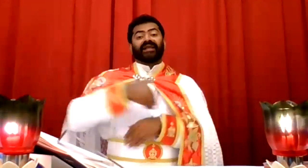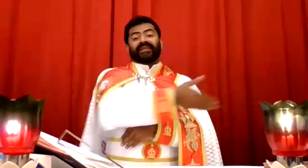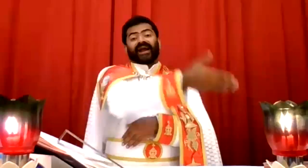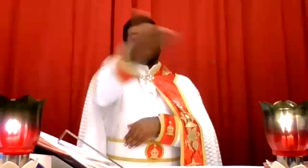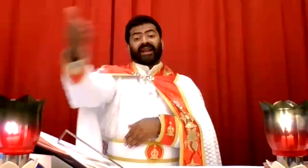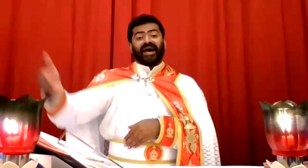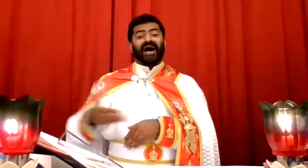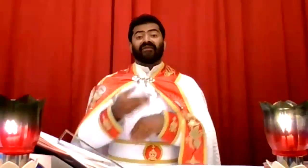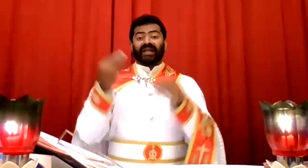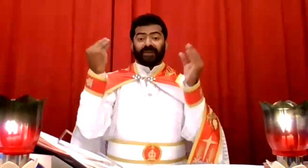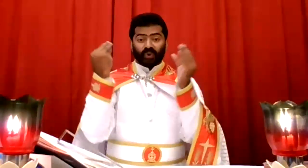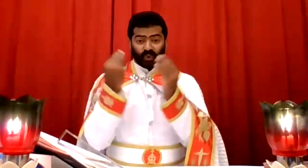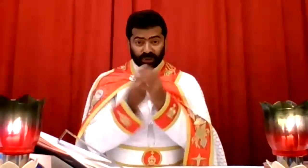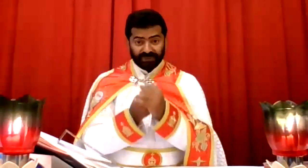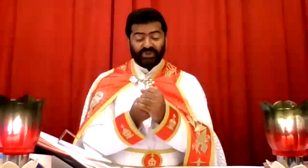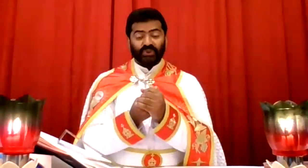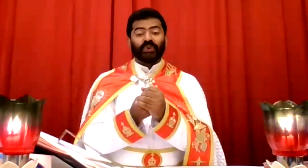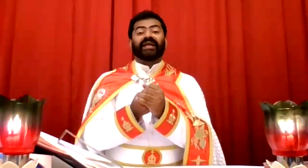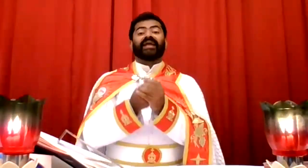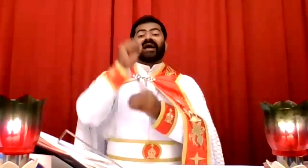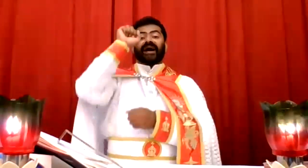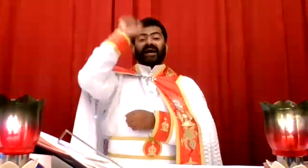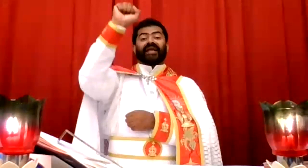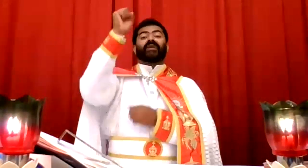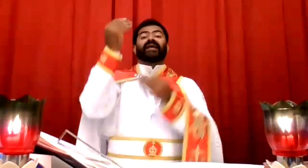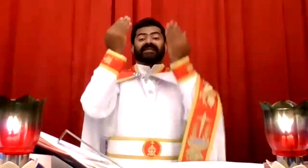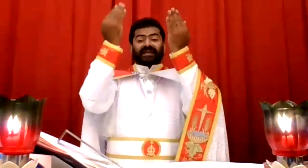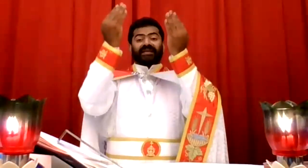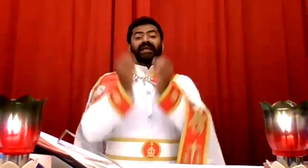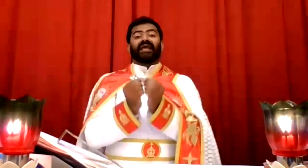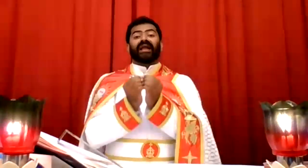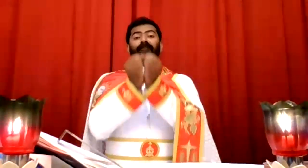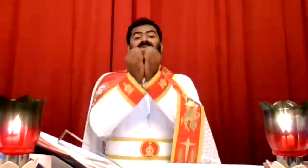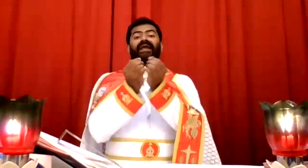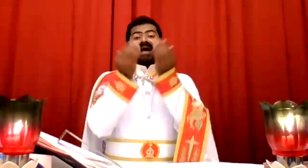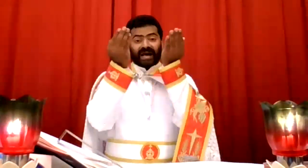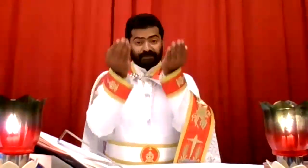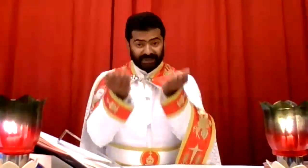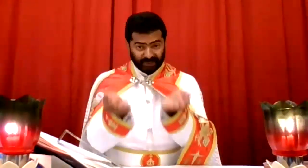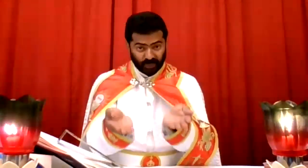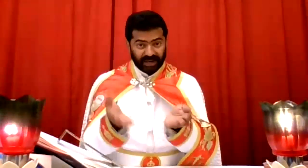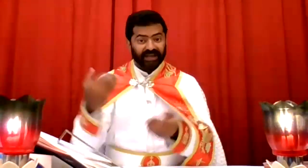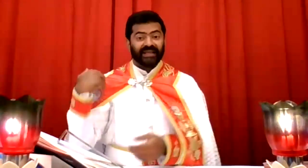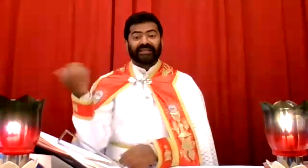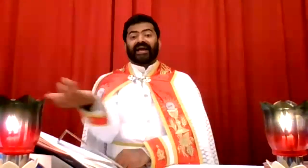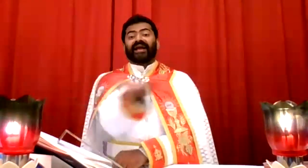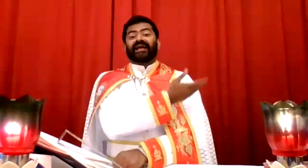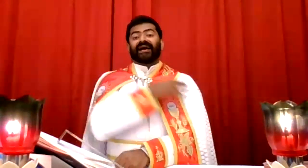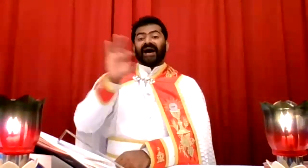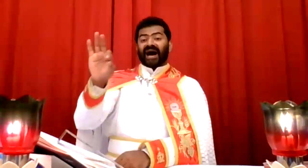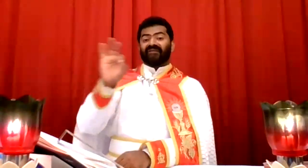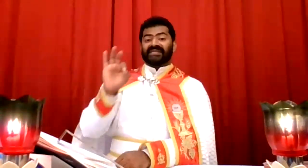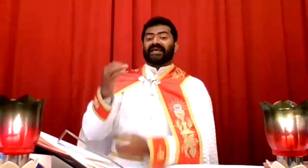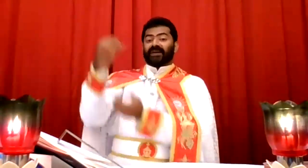പുതുവർഷത്തിൽ ഞങ്ങളെ എല്ലാവരെയും ഒരുമിച്ച് കൂട്ടി അങ്ങയുടെ സന്നിധിയിൽ ബലി അർപ്പിക്കുവാൻ